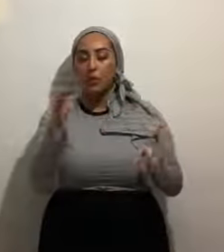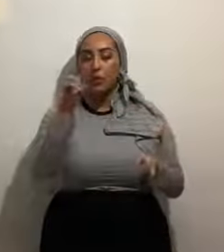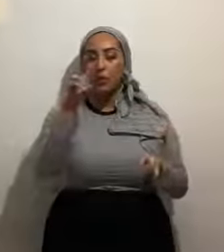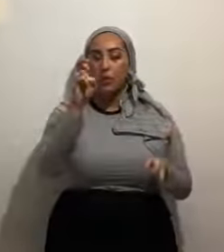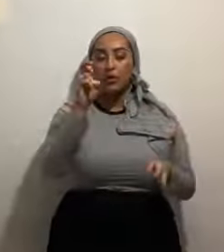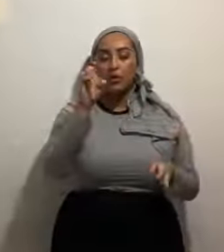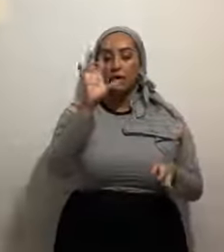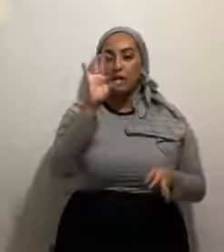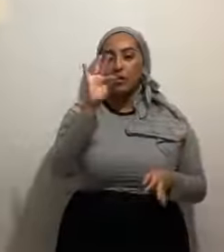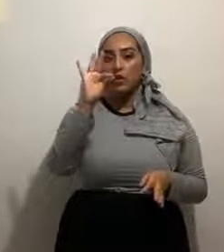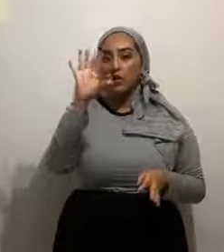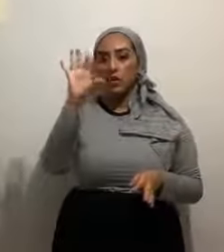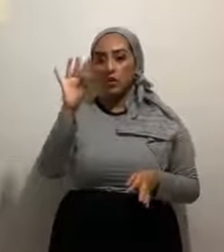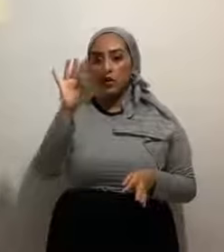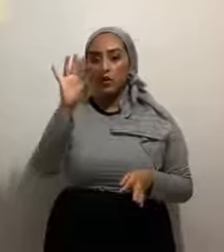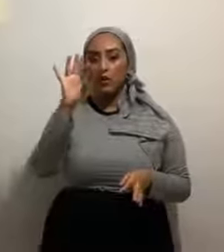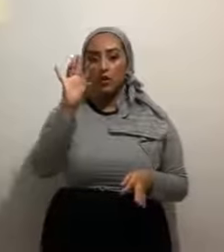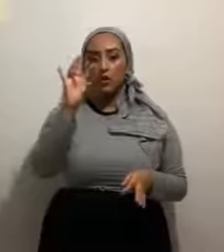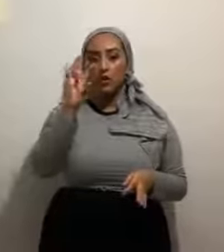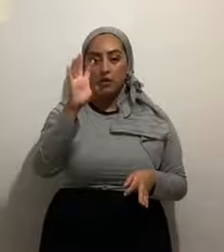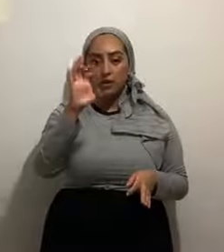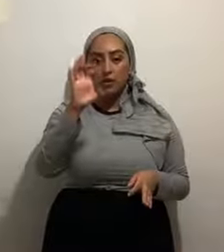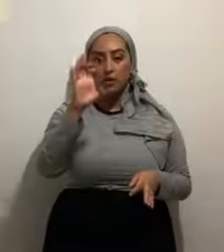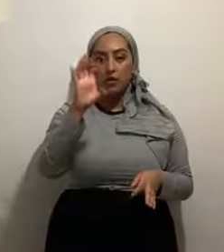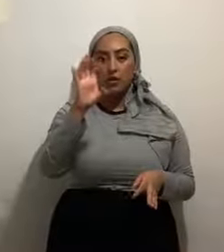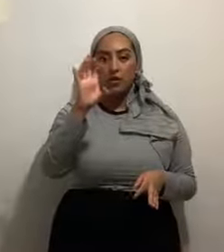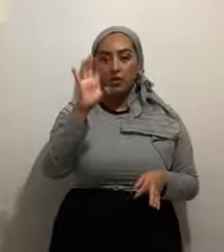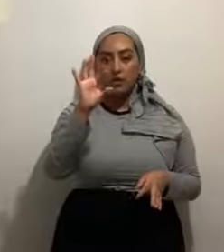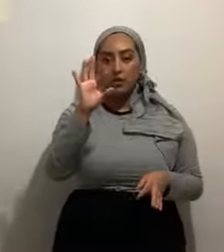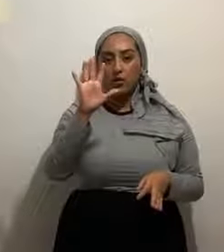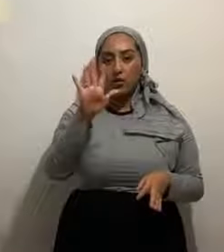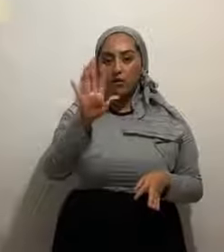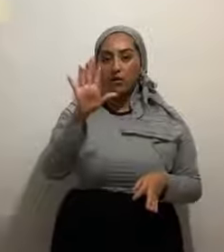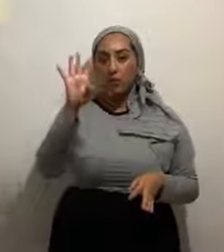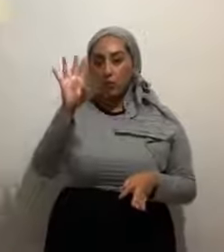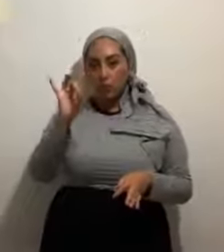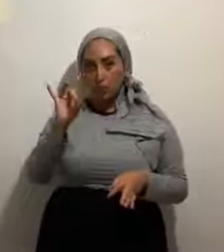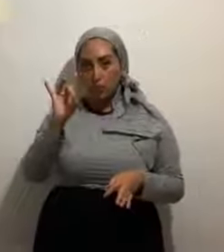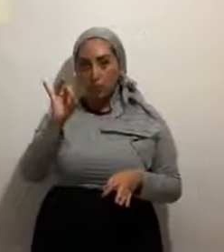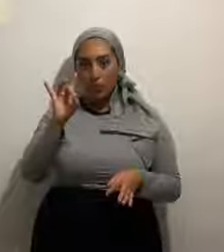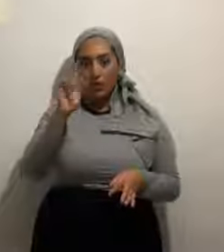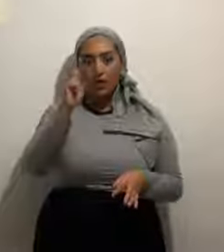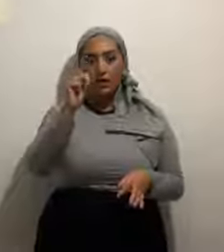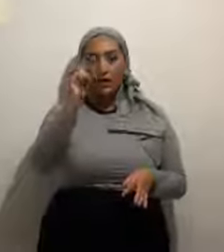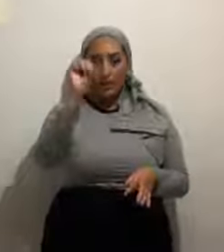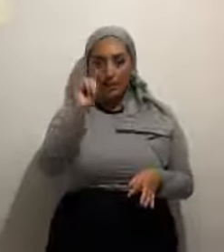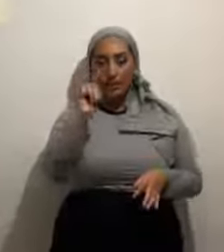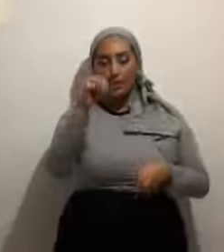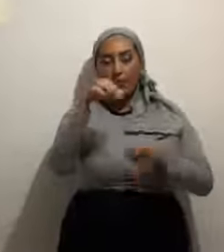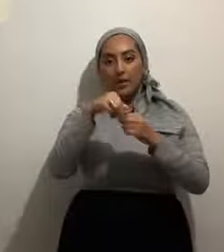299, 792, 458 kilómetros en un segundo, en un